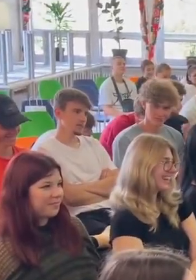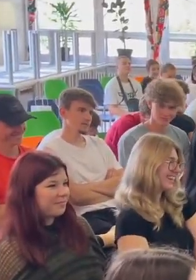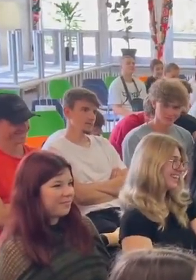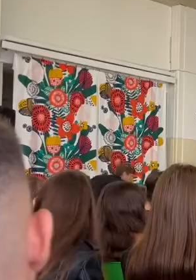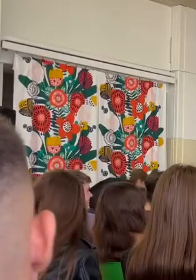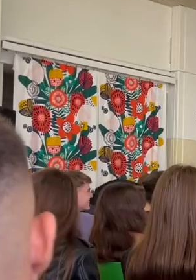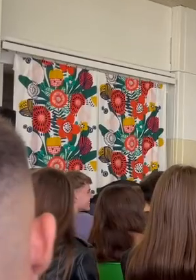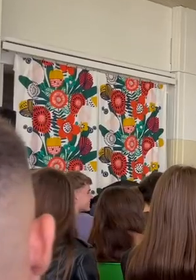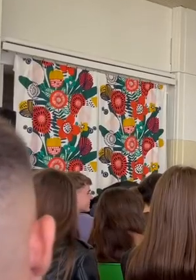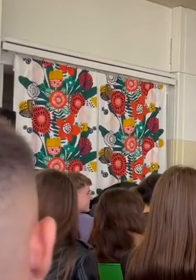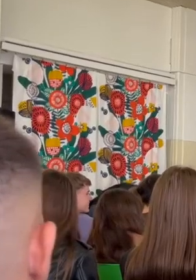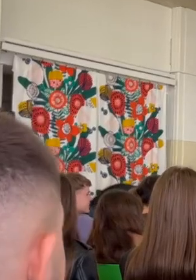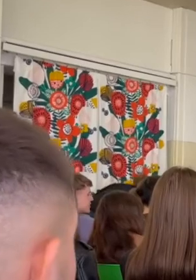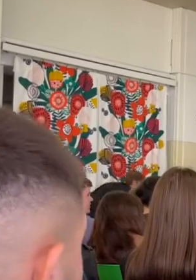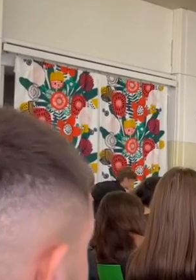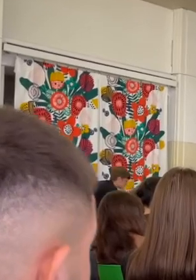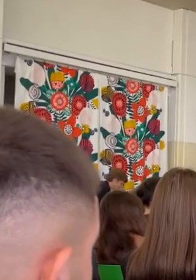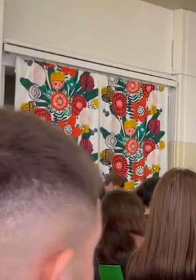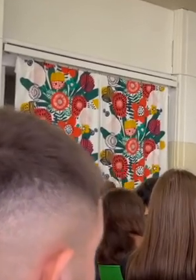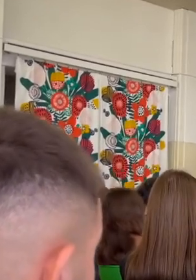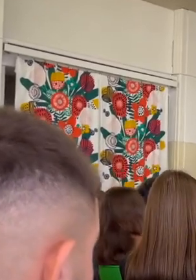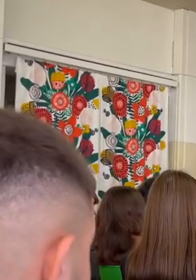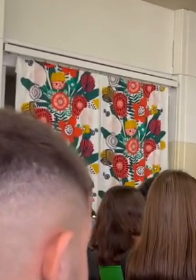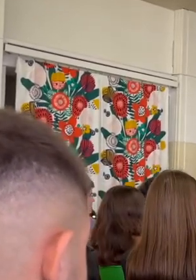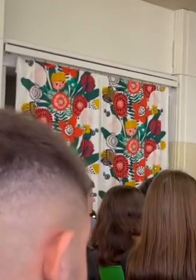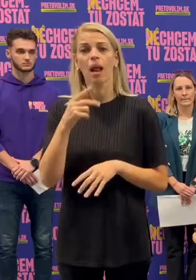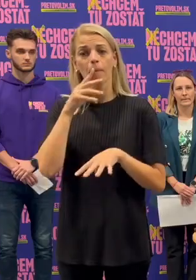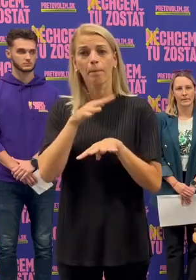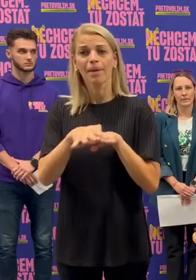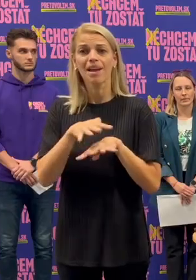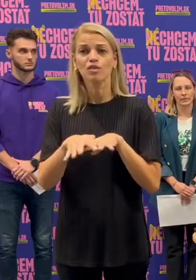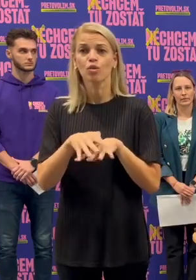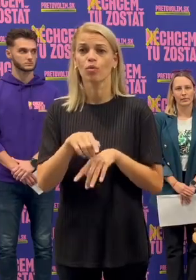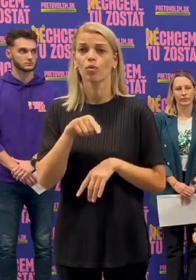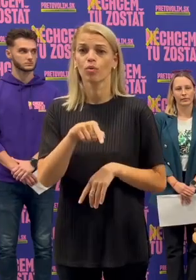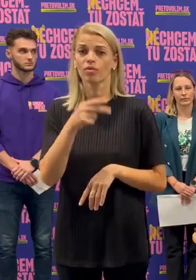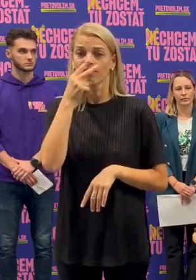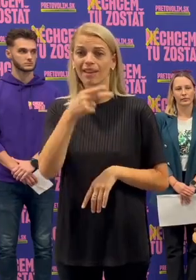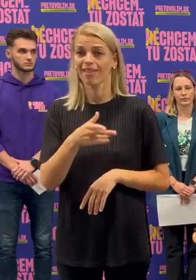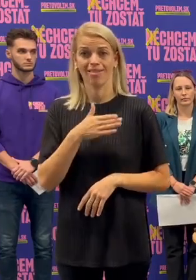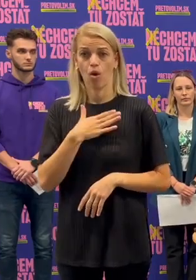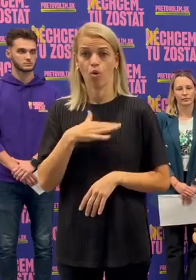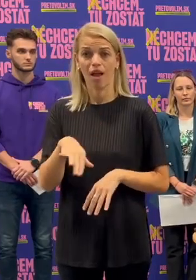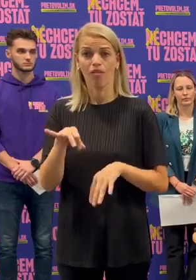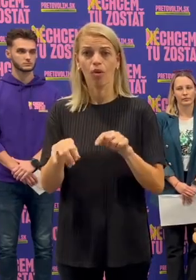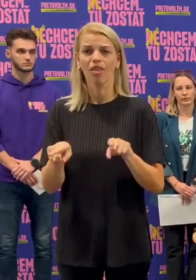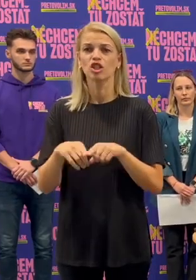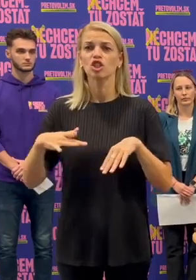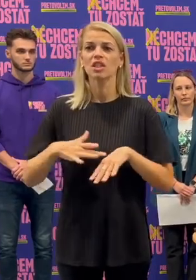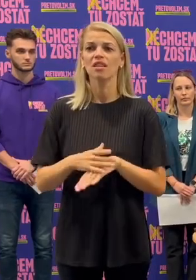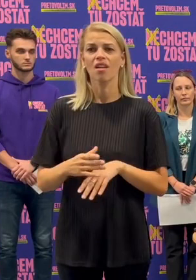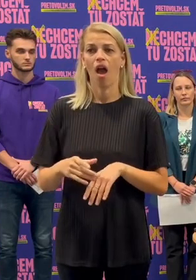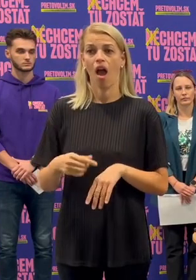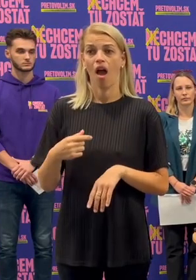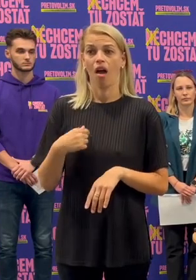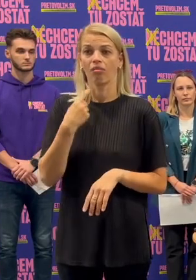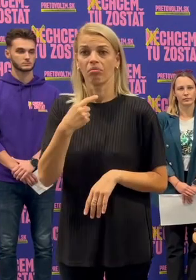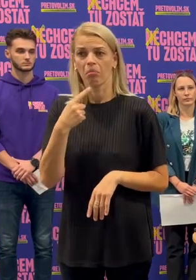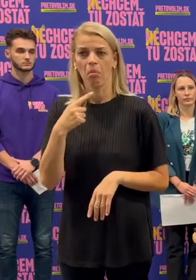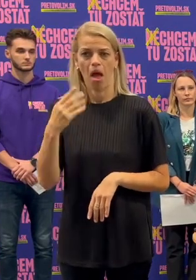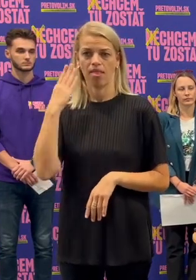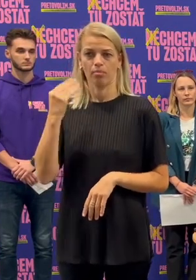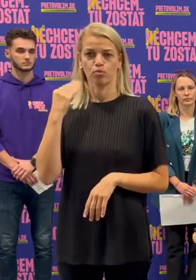pomôžem. Treba povedať, že z prieskumov vyšlo nie len táto neochota voliť, ale aj to, že sa cítia nevypočutí mladí ľudia v tejto